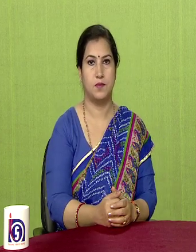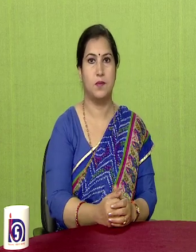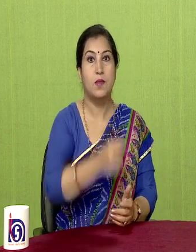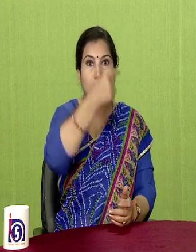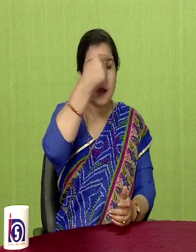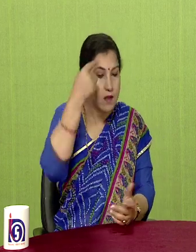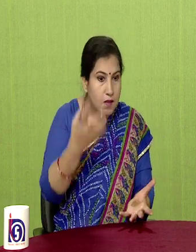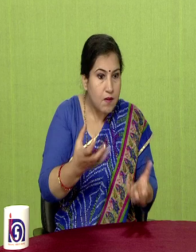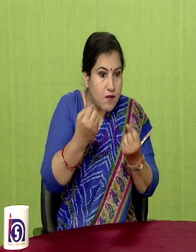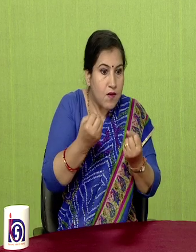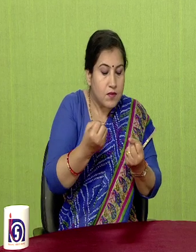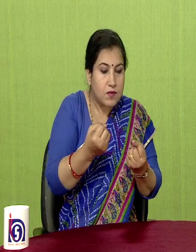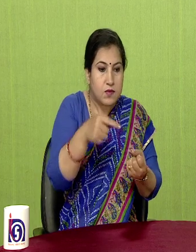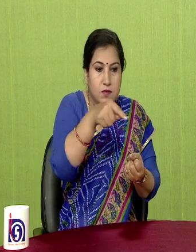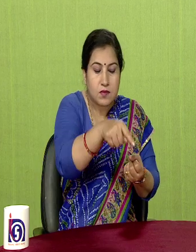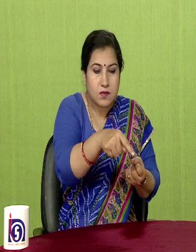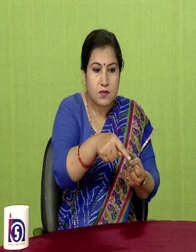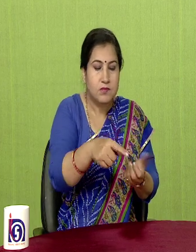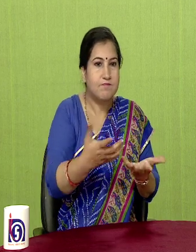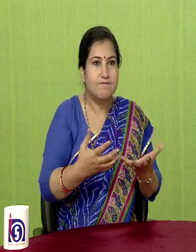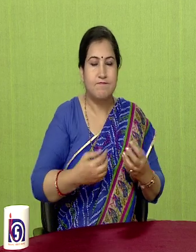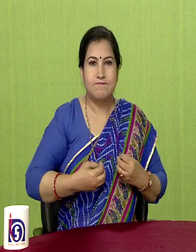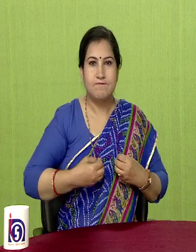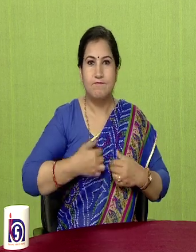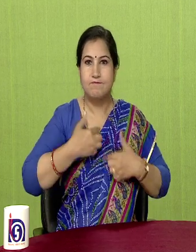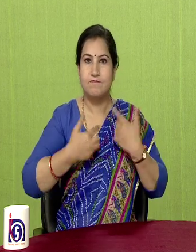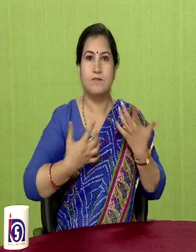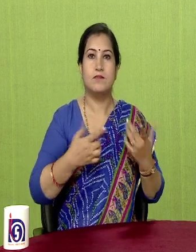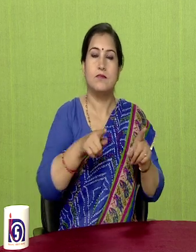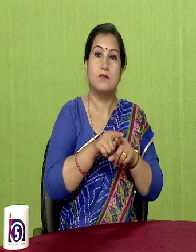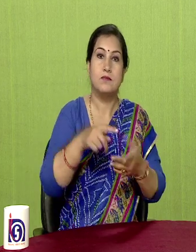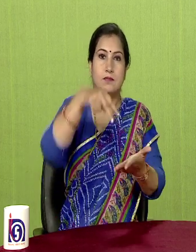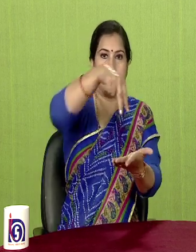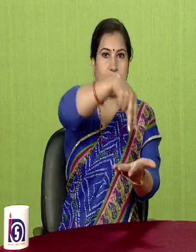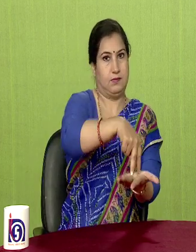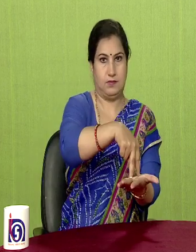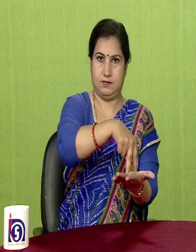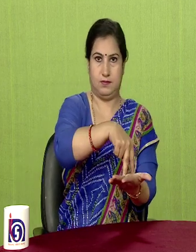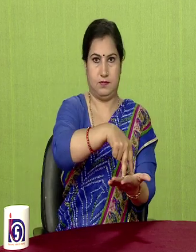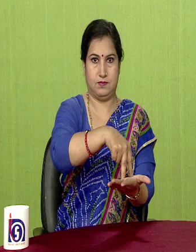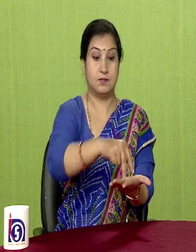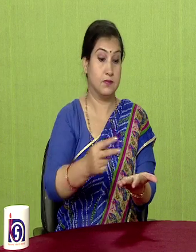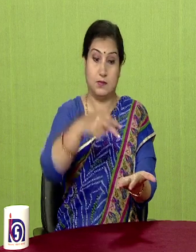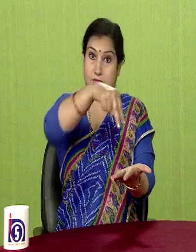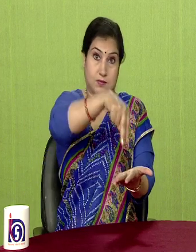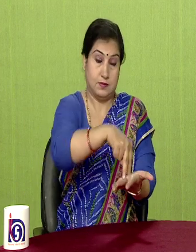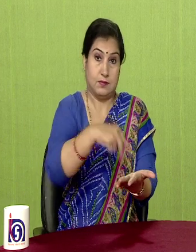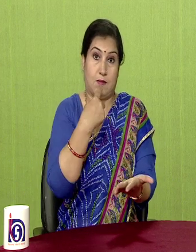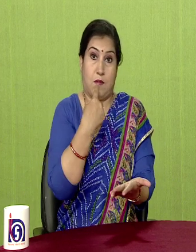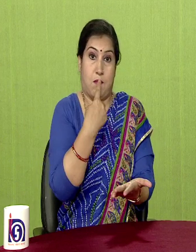अवसर प्राप्त होने पर उनके शरीर में सिहरन हुई। वे सभा के समक्ष